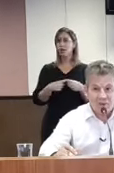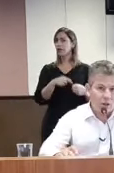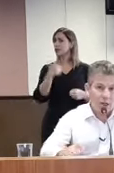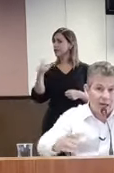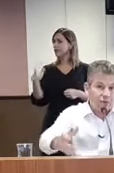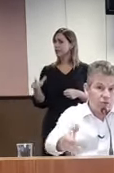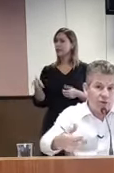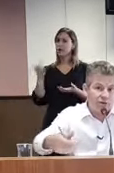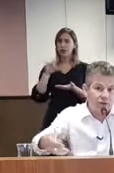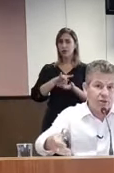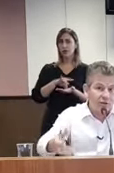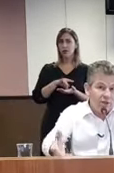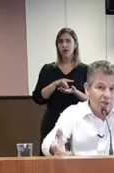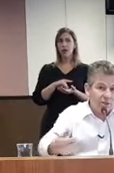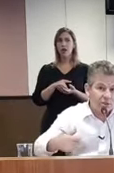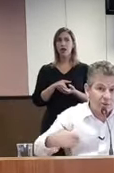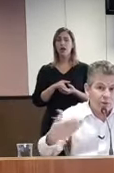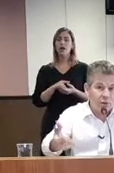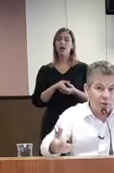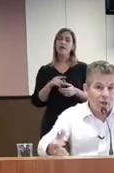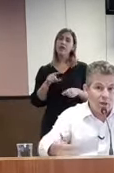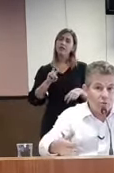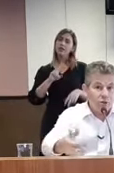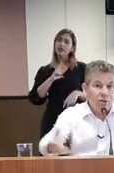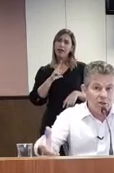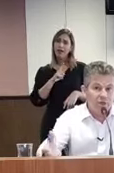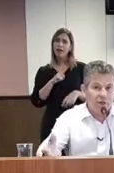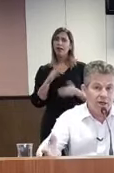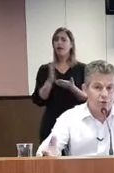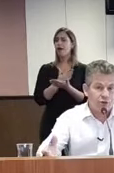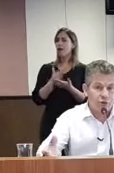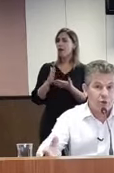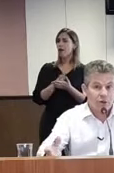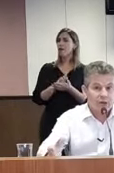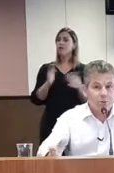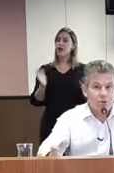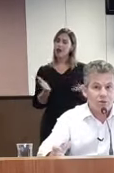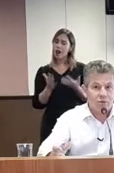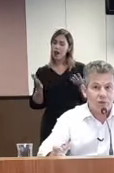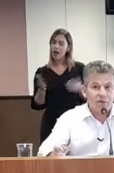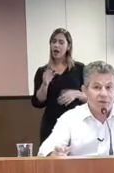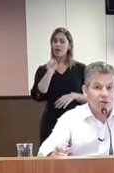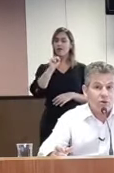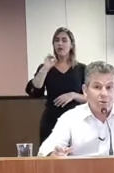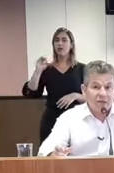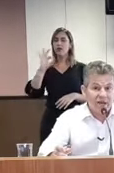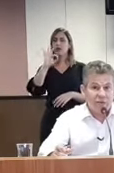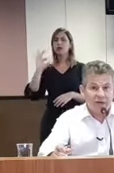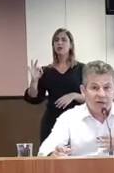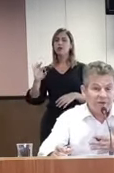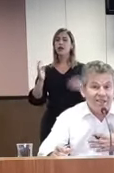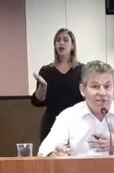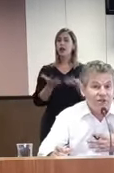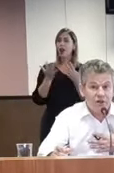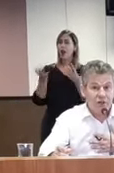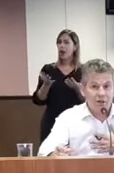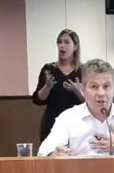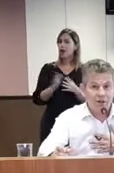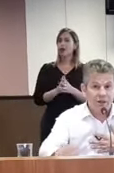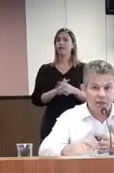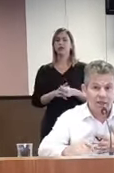grave. Agora, caso de infecção vai ter, mas as pessoas... O mundo inteiro fala isso, gente, que 80% vai ter sintomas leves, o cara nem vai nem